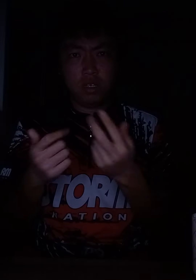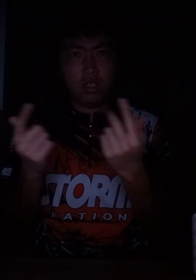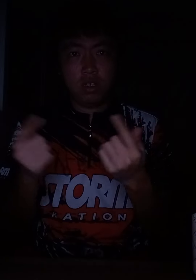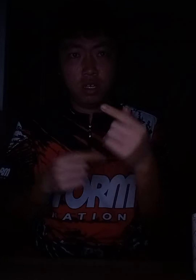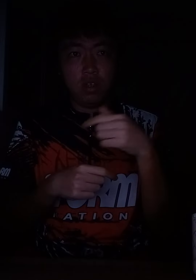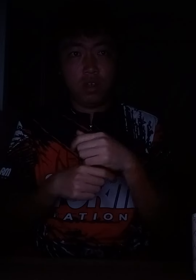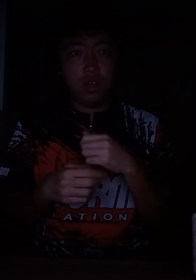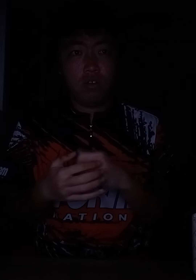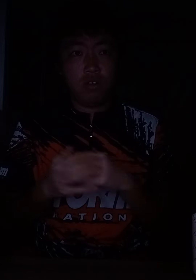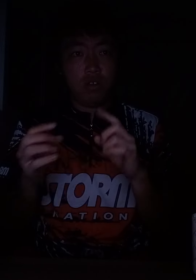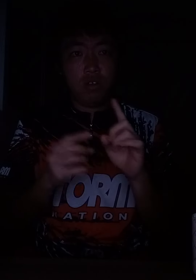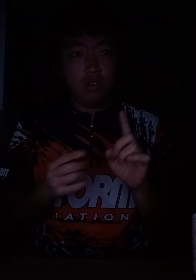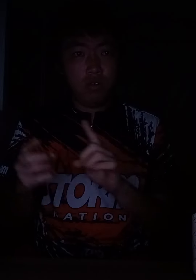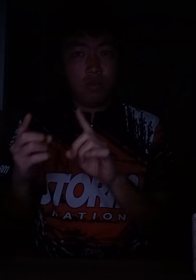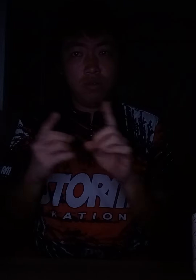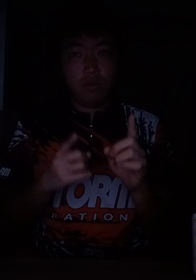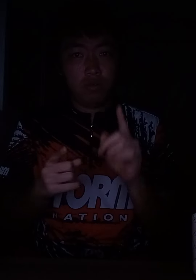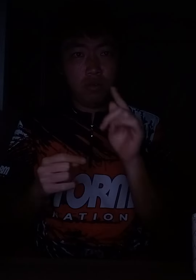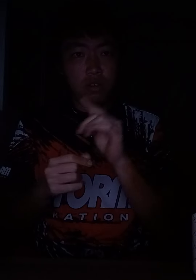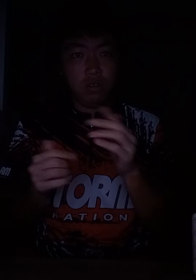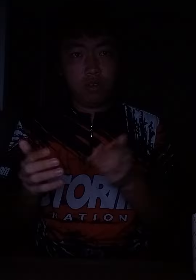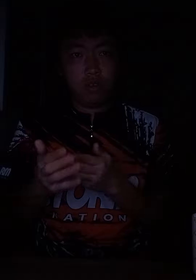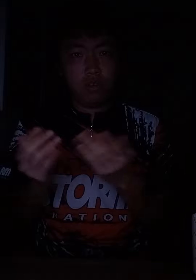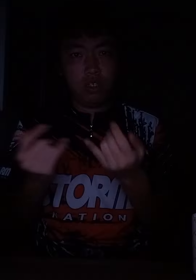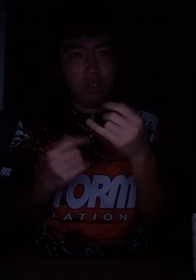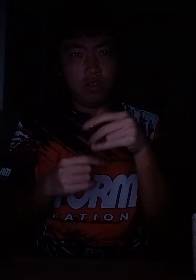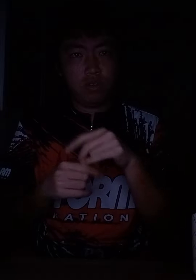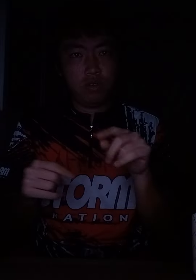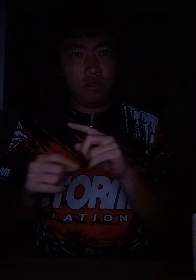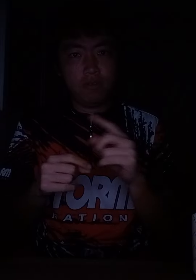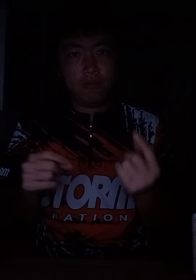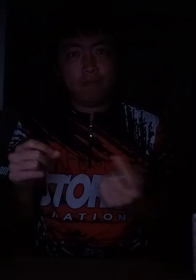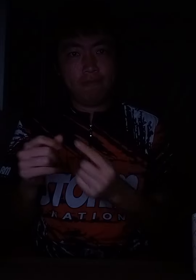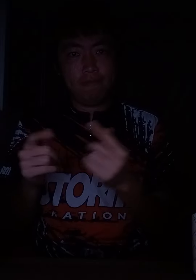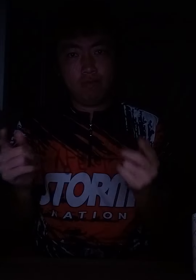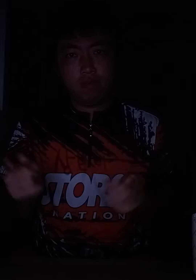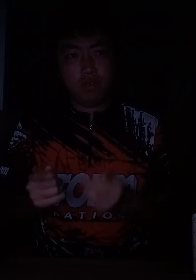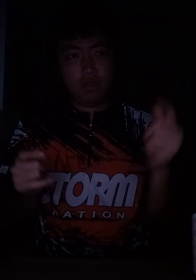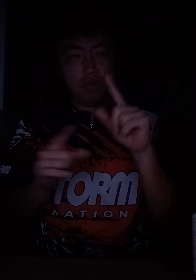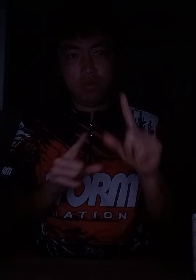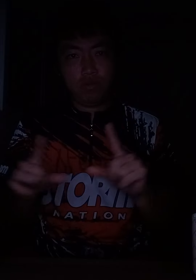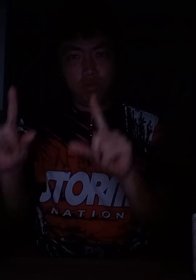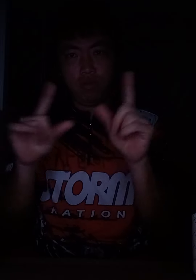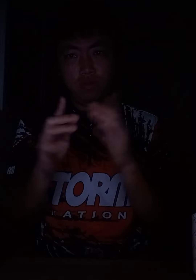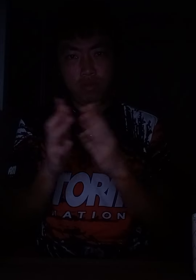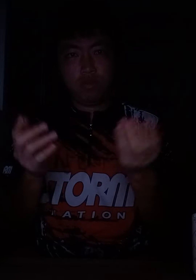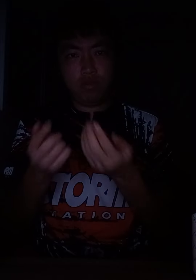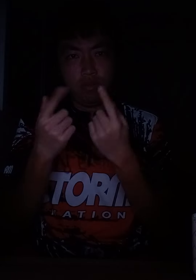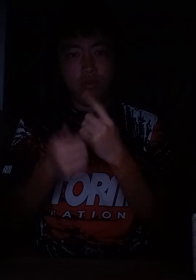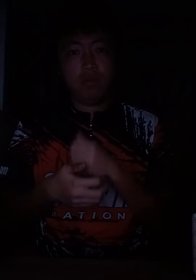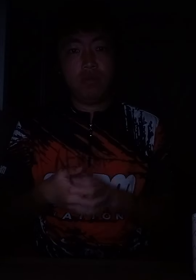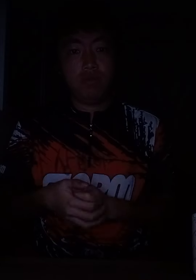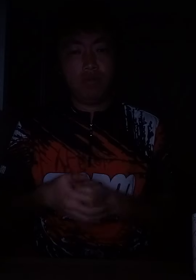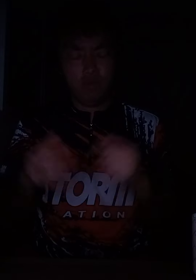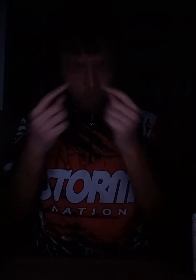받은 한국전력은 수리 및 점검을 위해 양천구 일부 지역에 긴급 휴전을 실시했습니다. 정전 1시간 20여 분